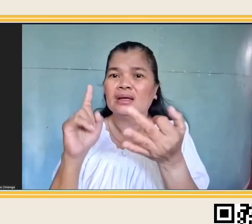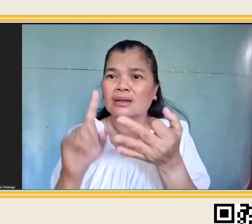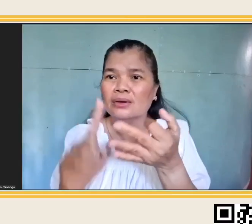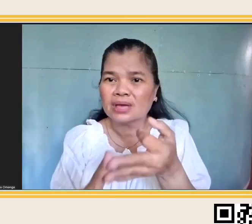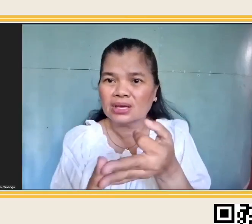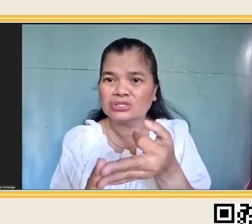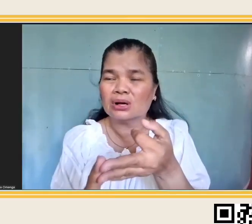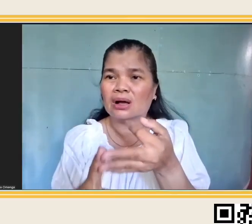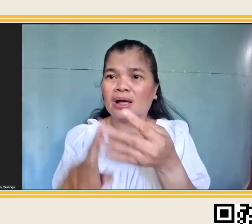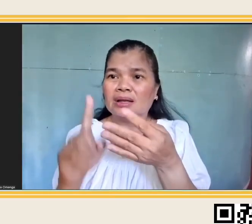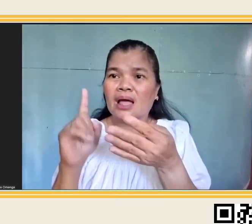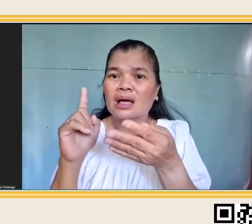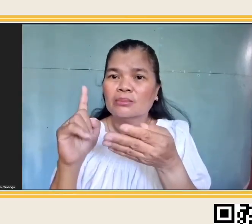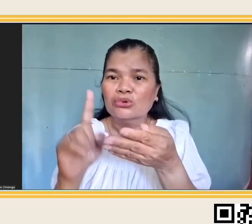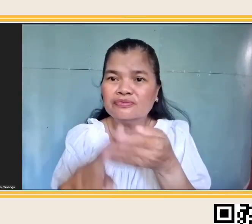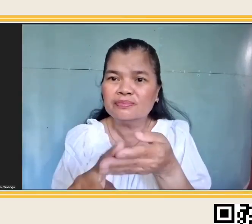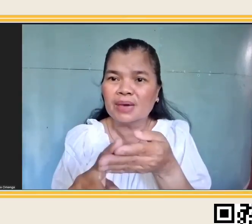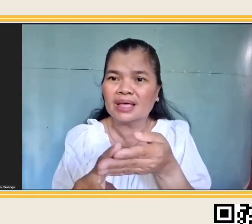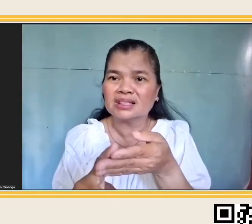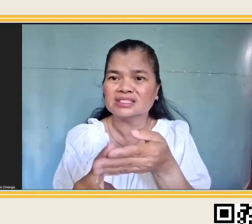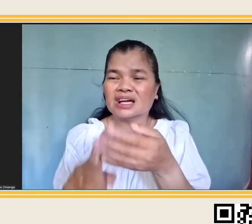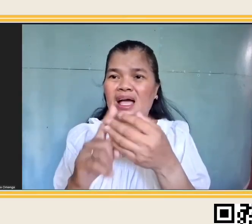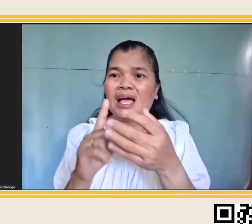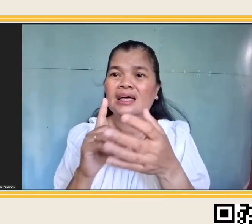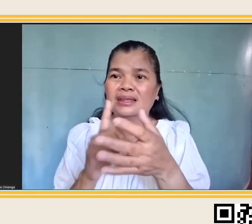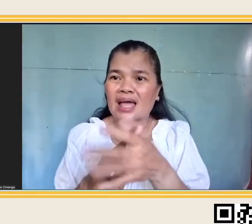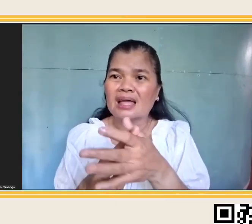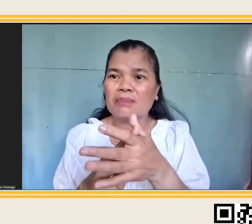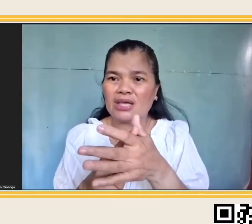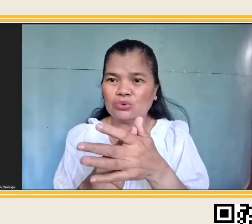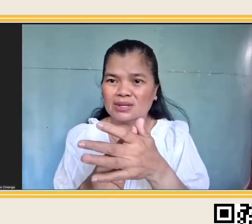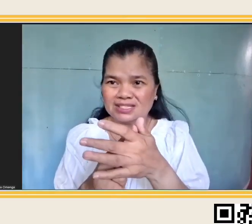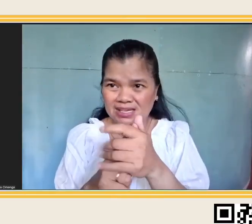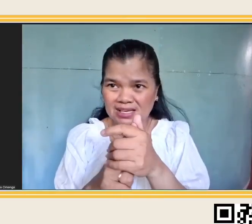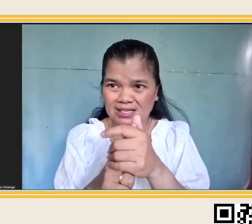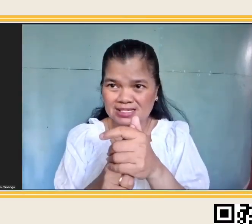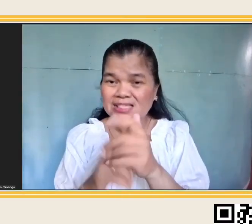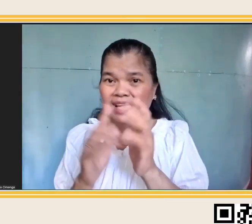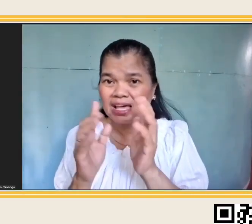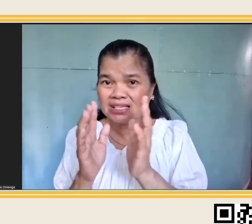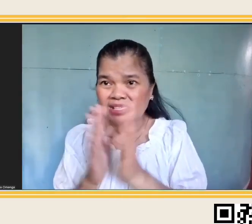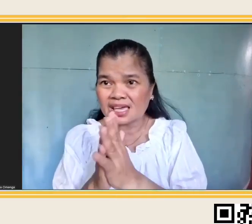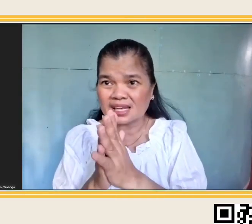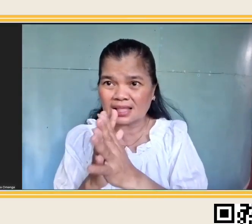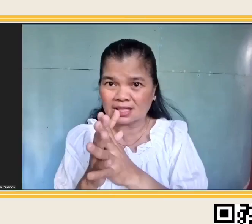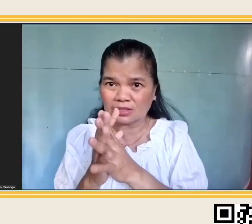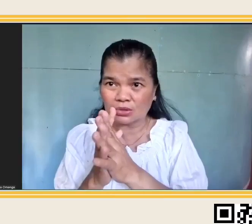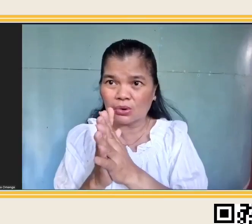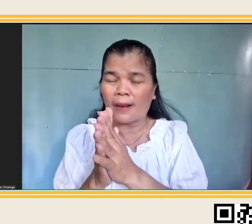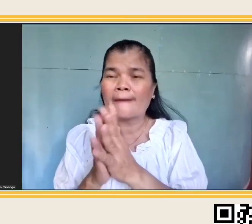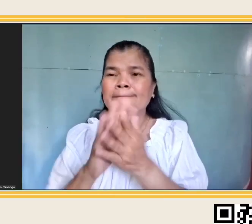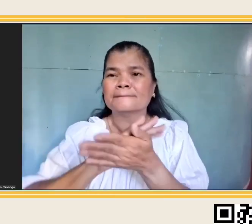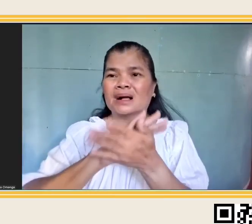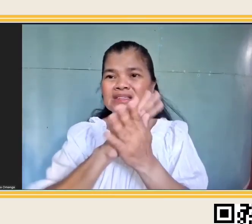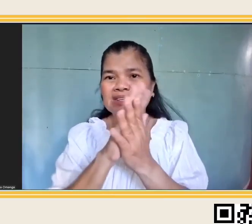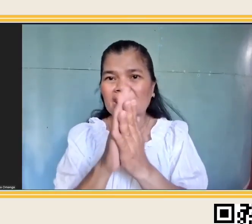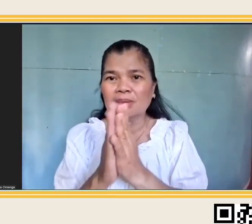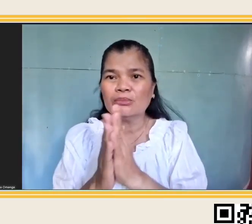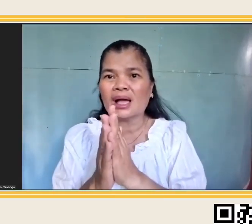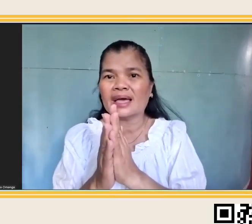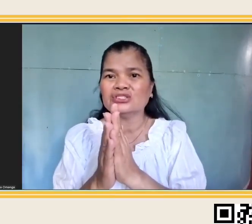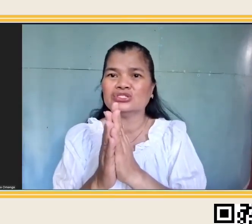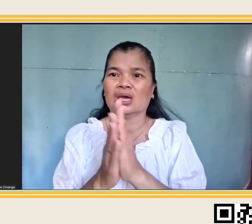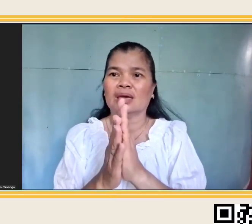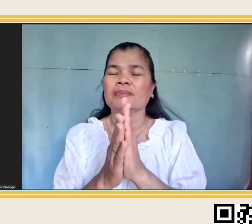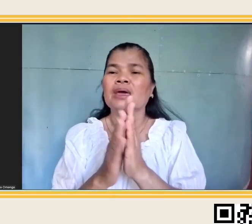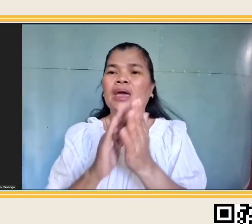orientation, location, movement, at saka non-manual signals. Isa-isahin natin to. Pagka sinabi